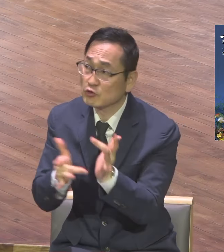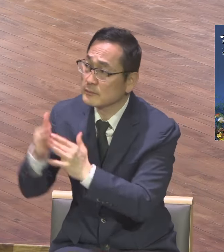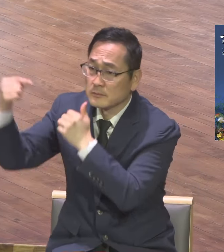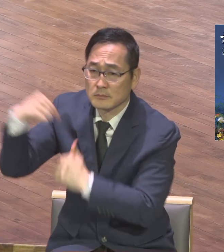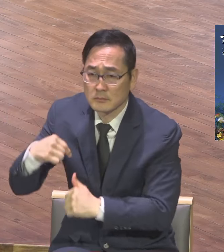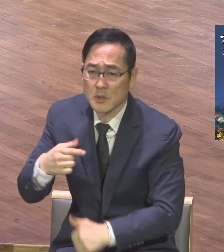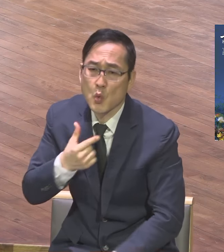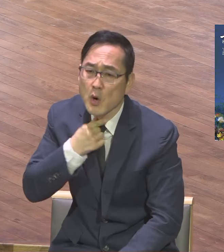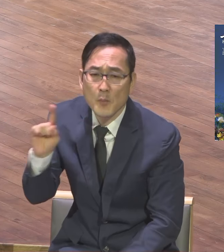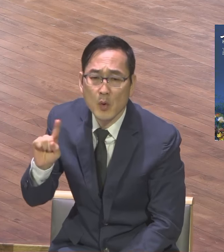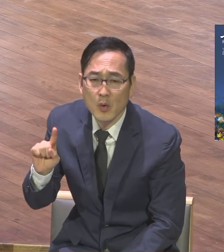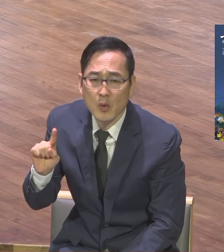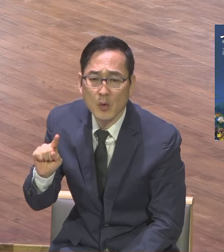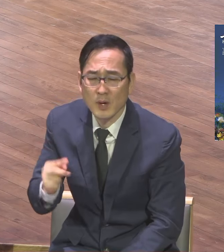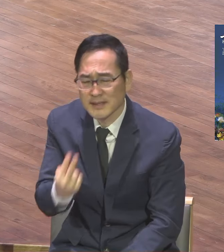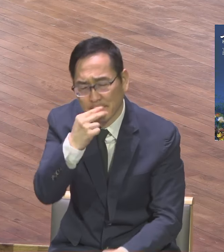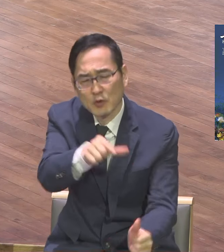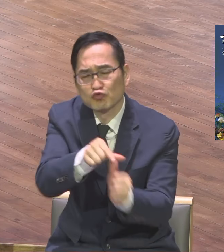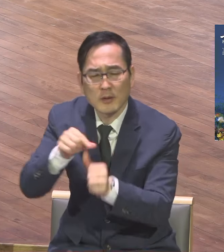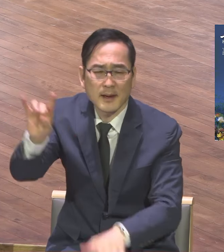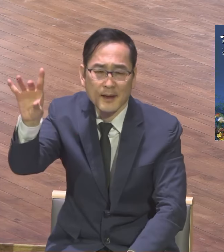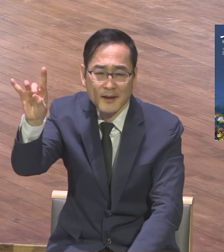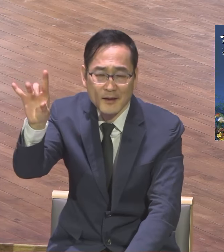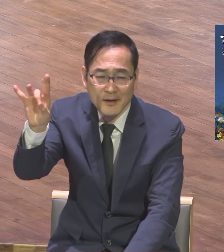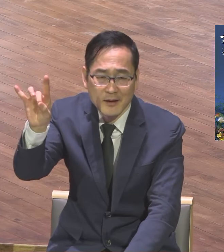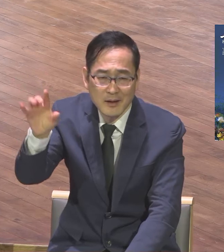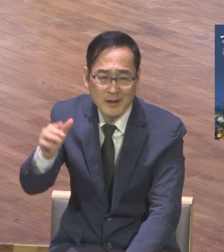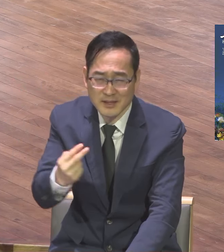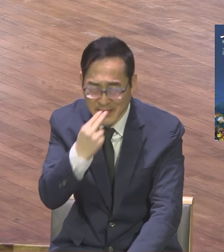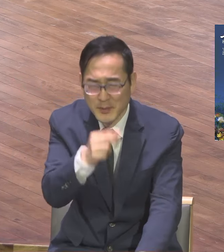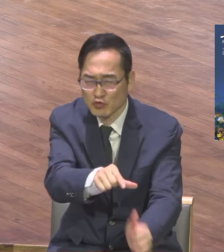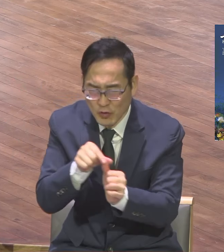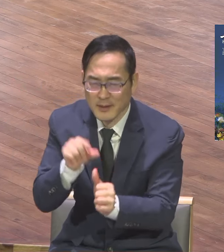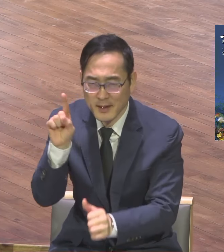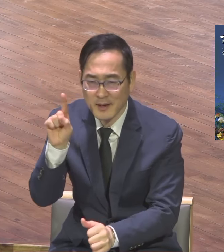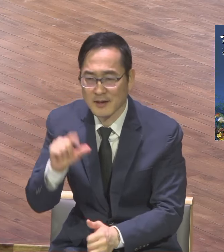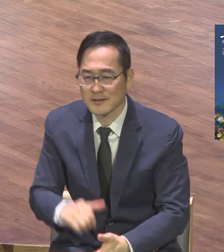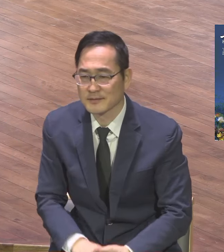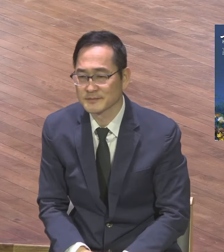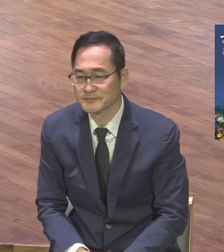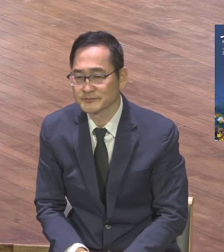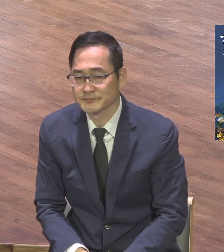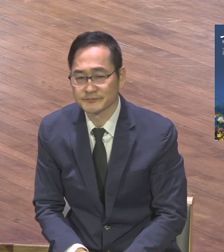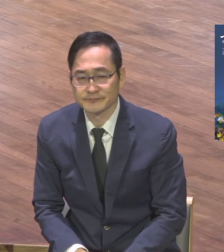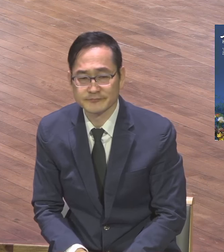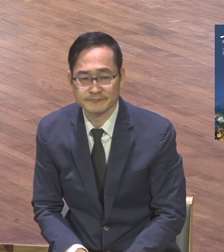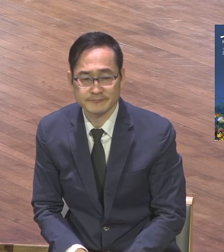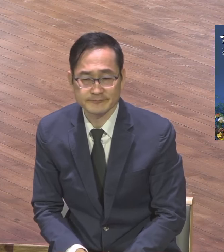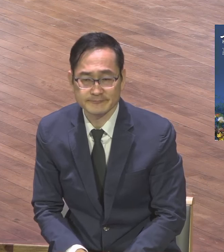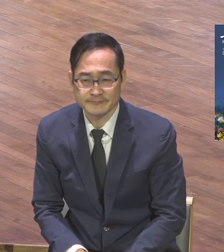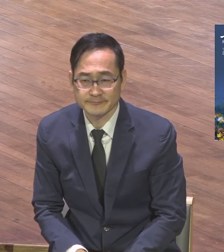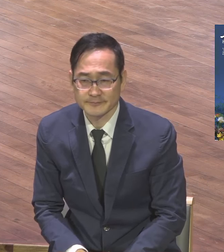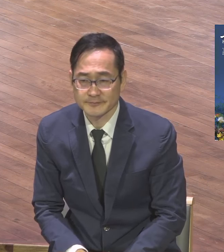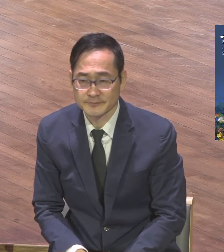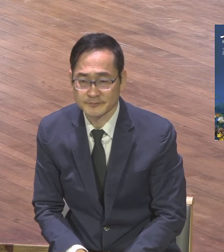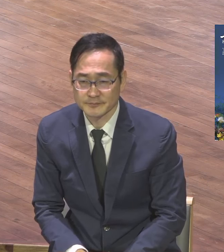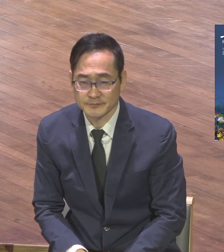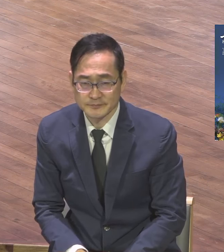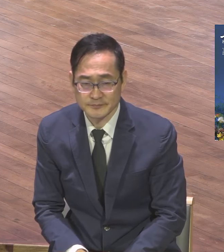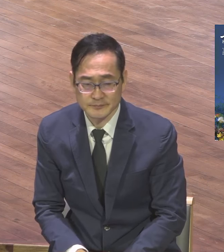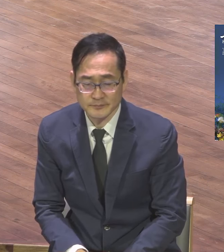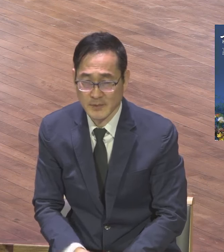뭐예요? 생명구원밖에 없습니다. 국내외적으로 생명구원이에요. 그리스도